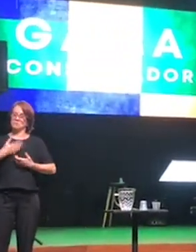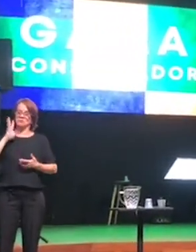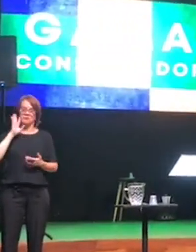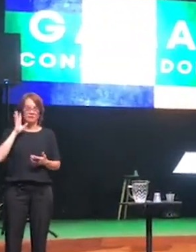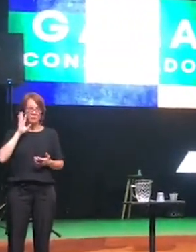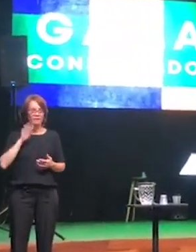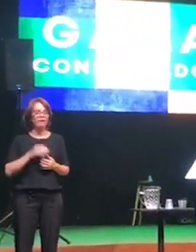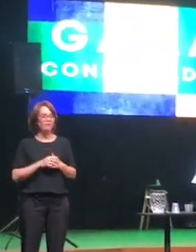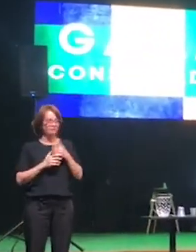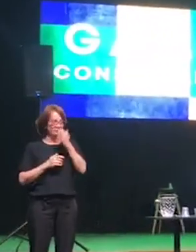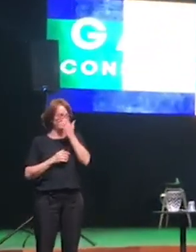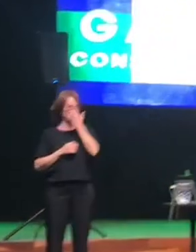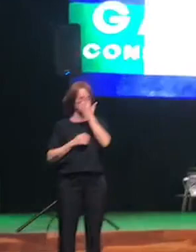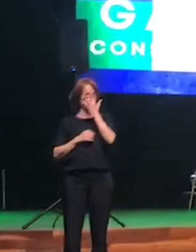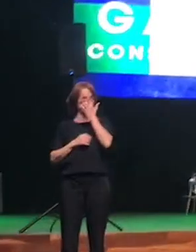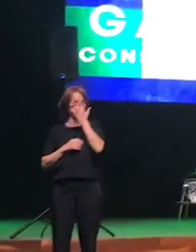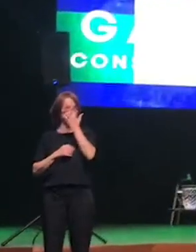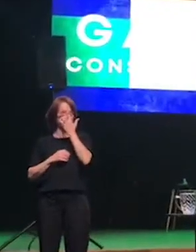se divertir,